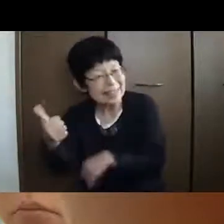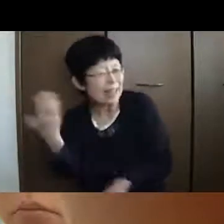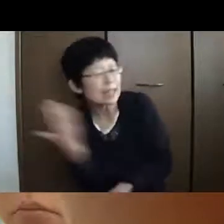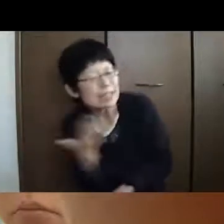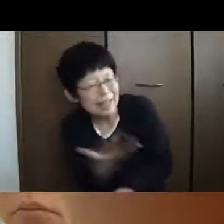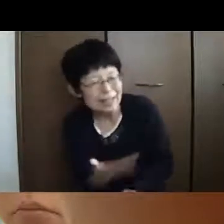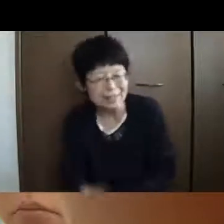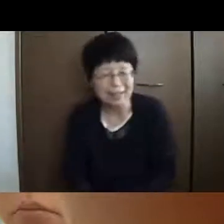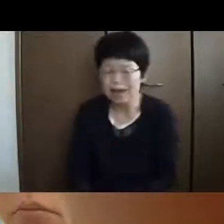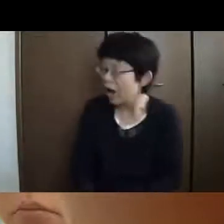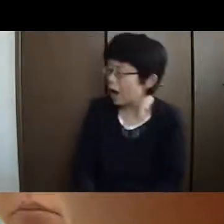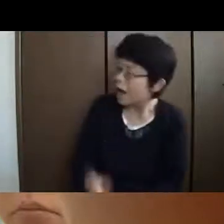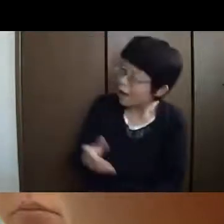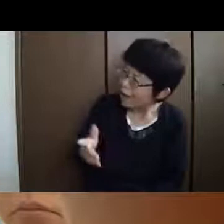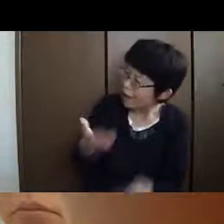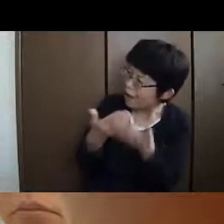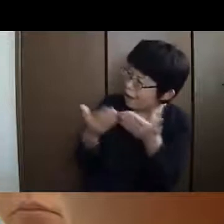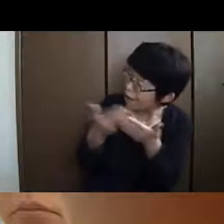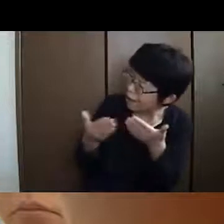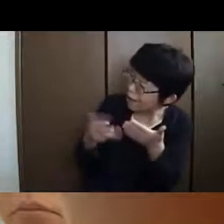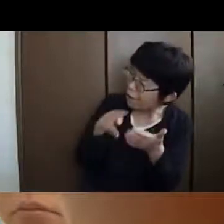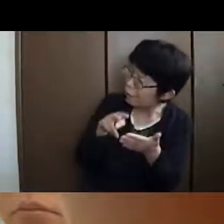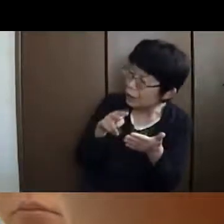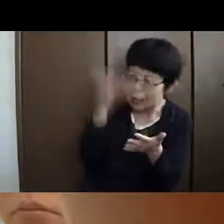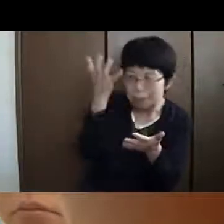もなんか絵の感じからして、うんと、